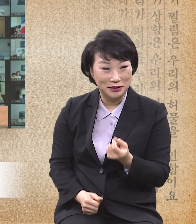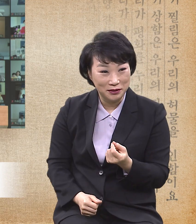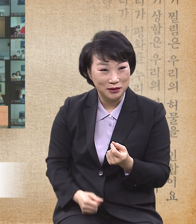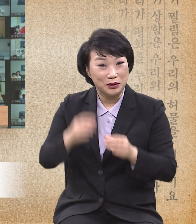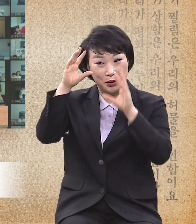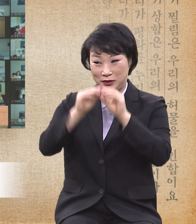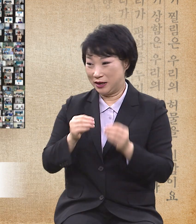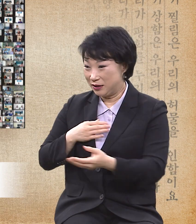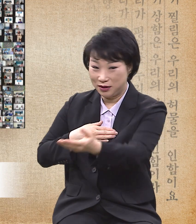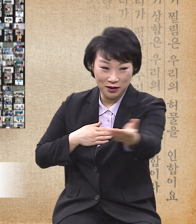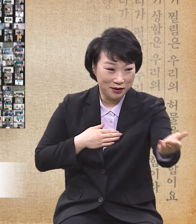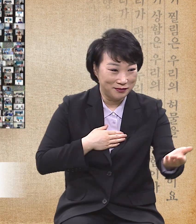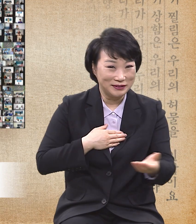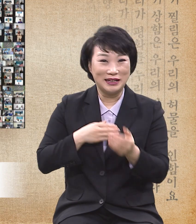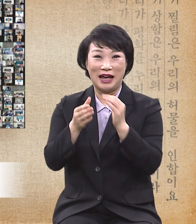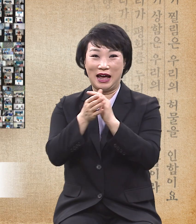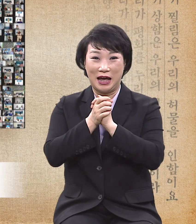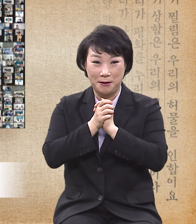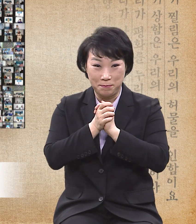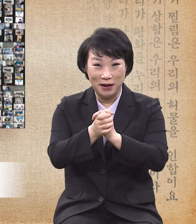분이십니다. 동의하시면 아멘 합시다.